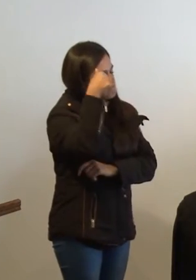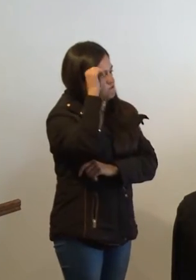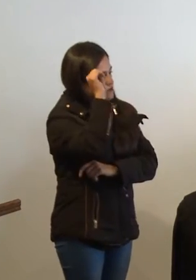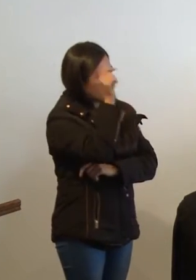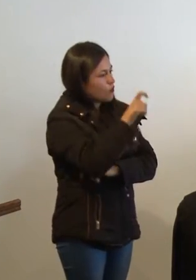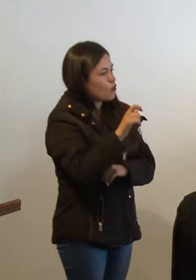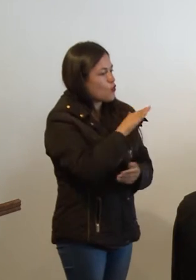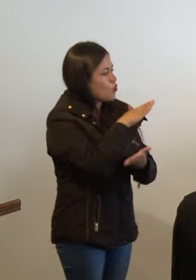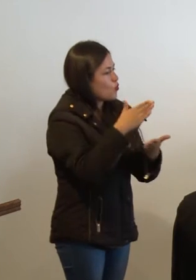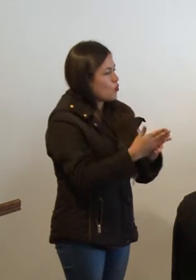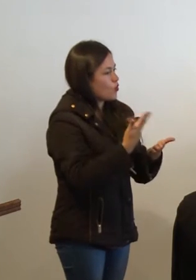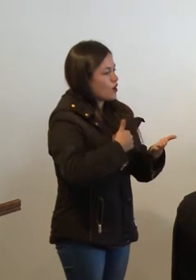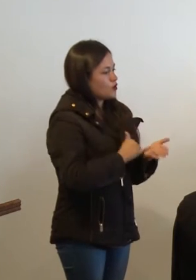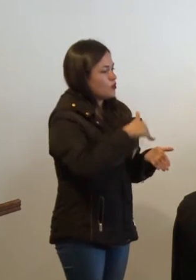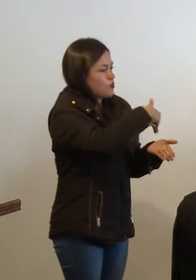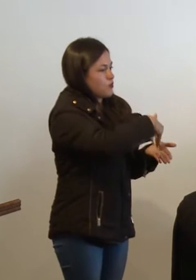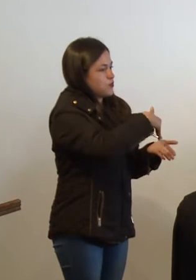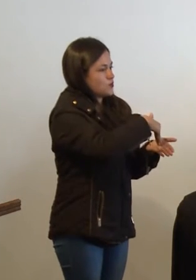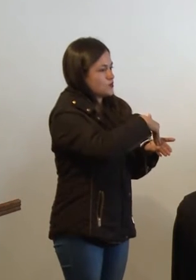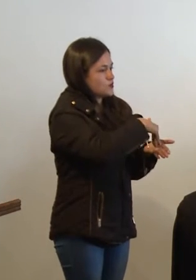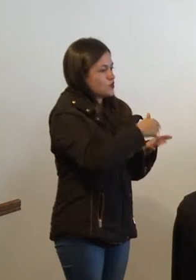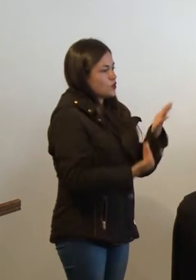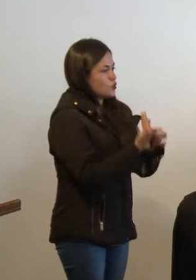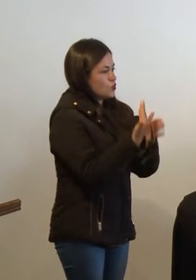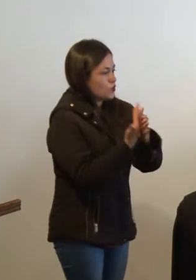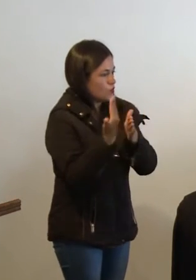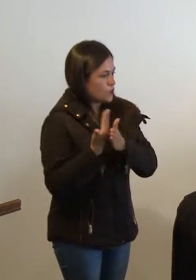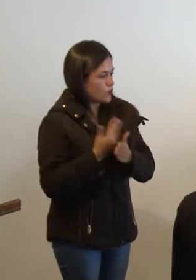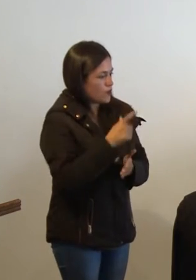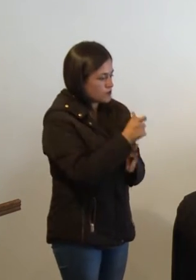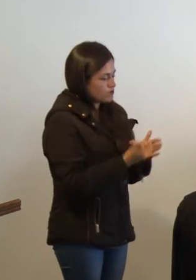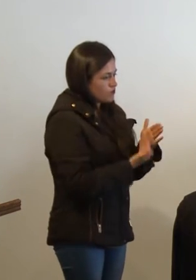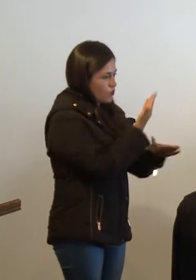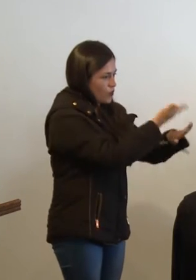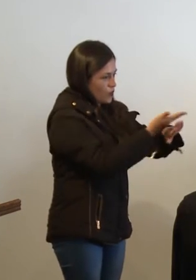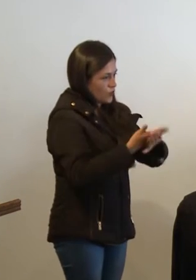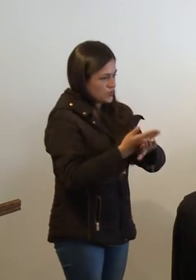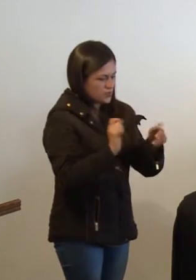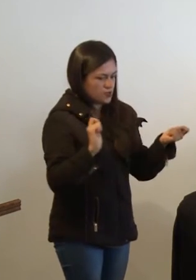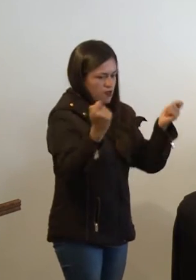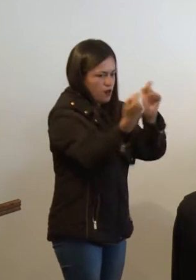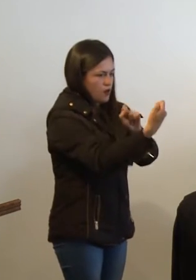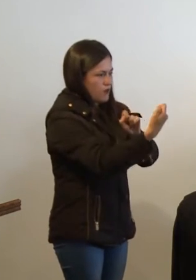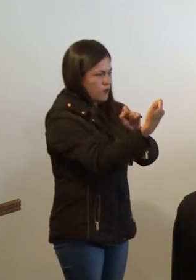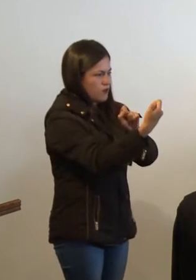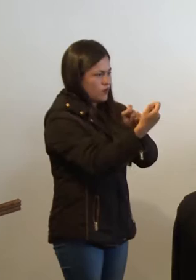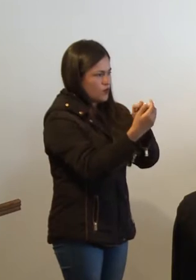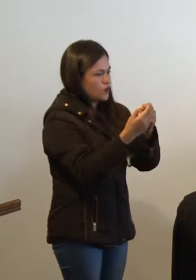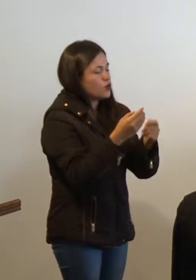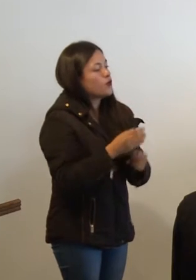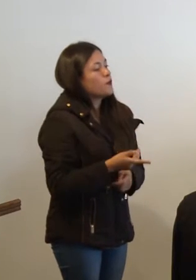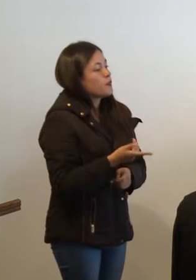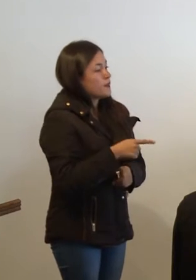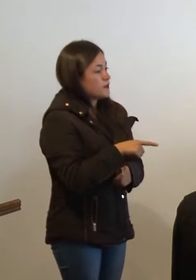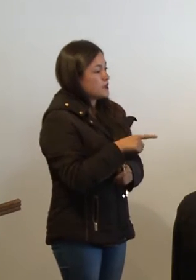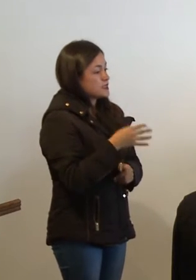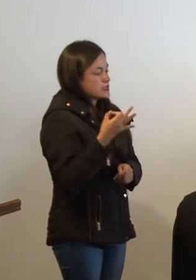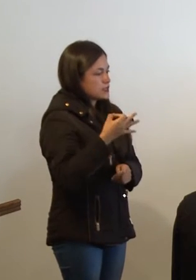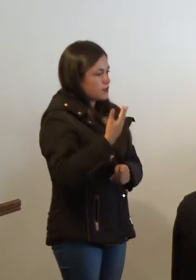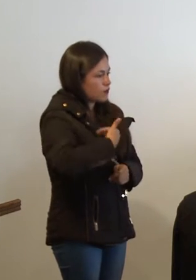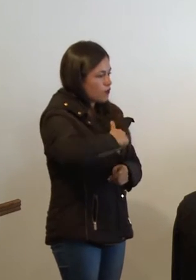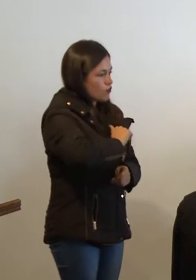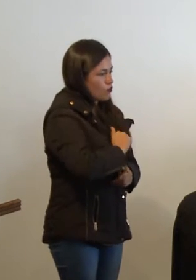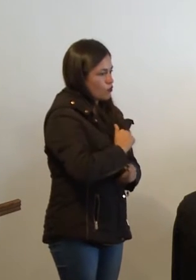que nunca estamos en posición absoluta de innovadores, en cambio, en todo caso, siempre estamos